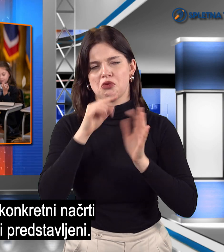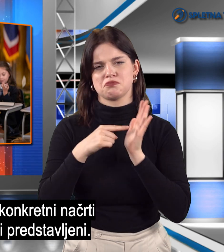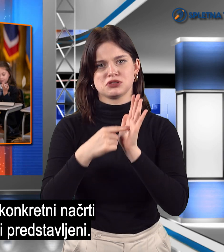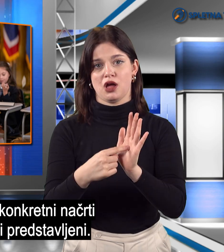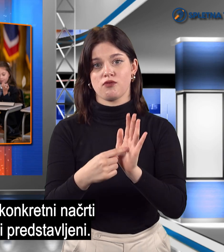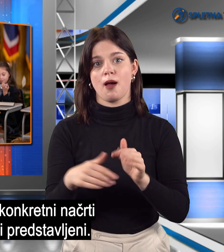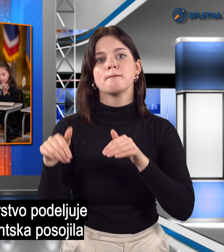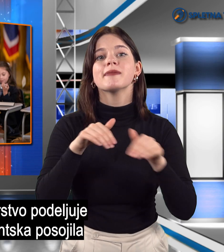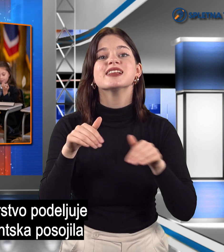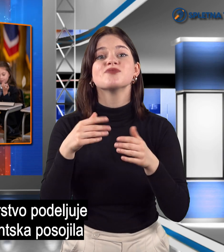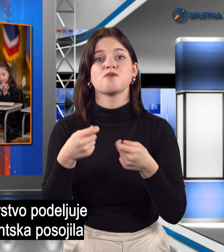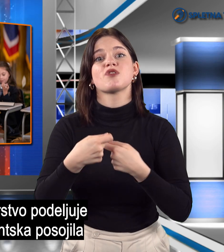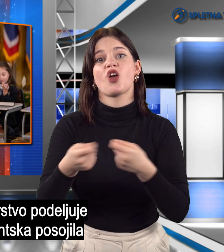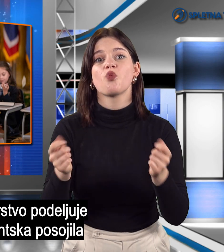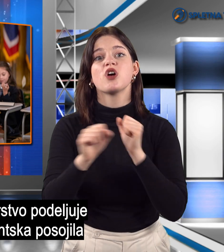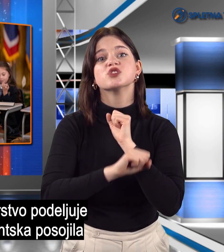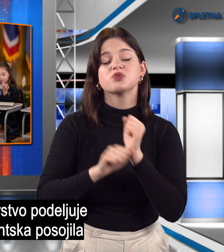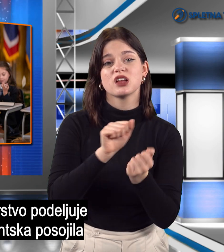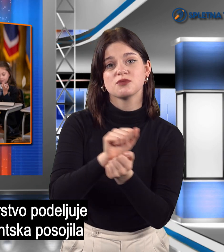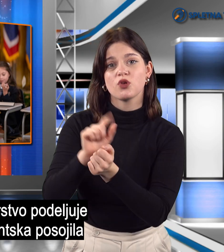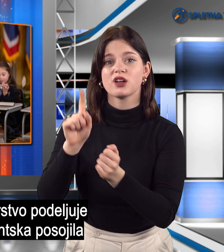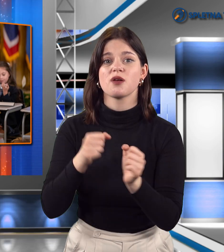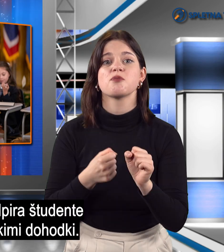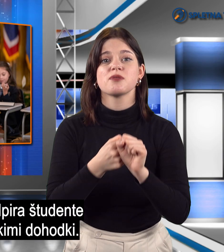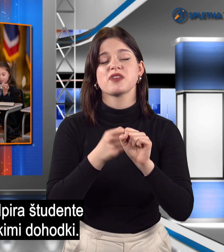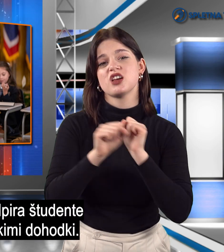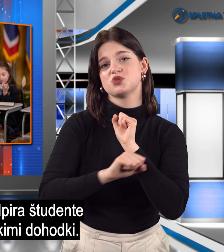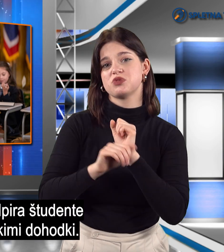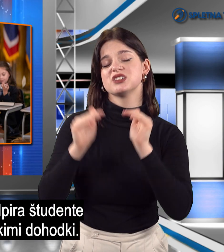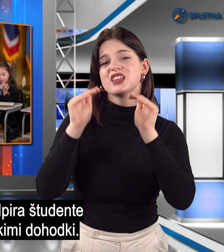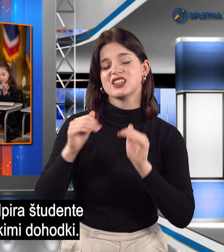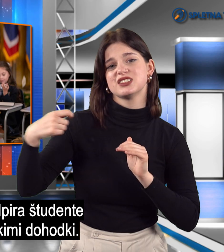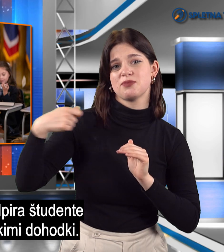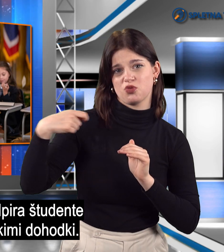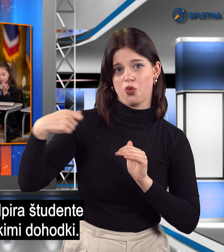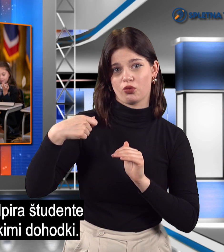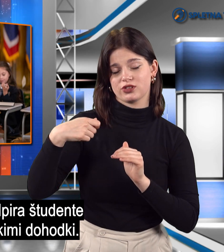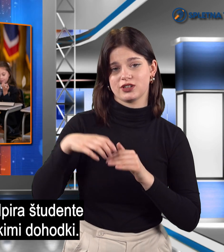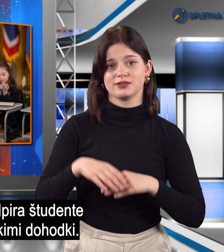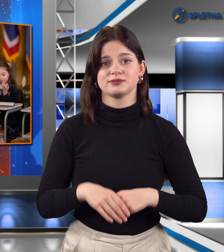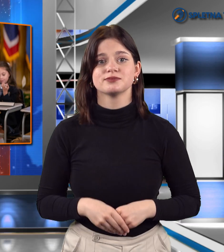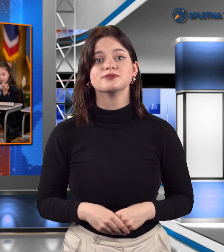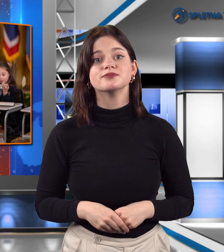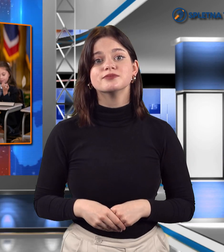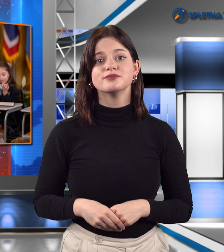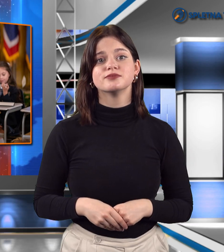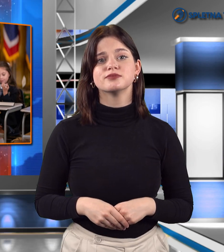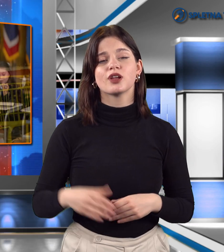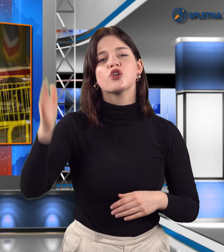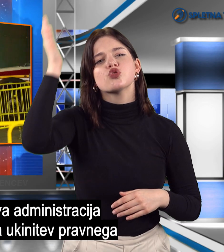Postopek zaprtja bo vodila ministrica Linda McMahon, vendar konkretni načrti niso bili predstavljeni.